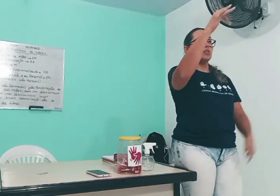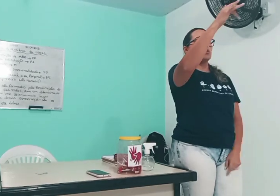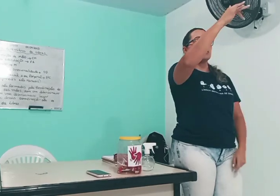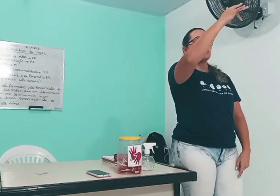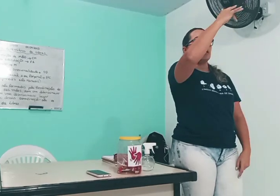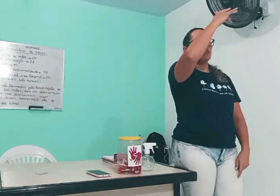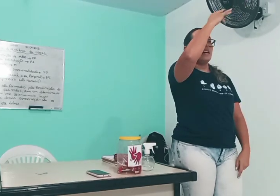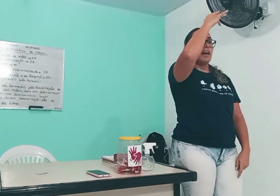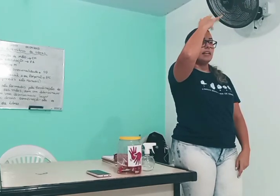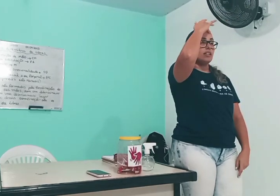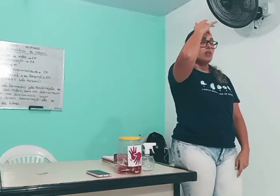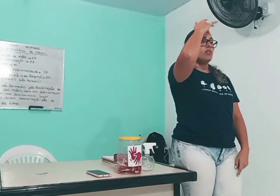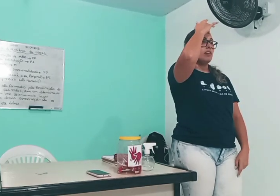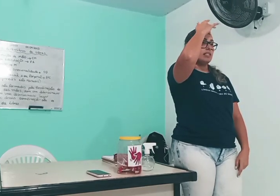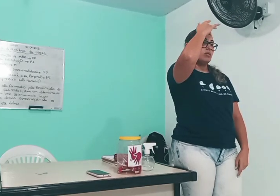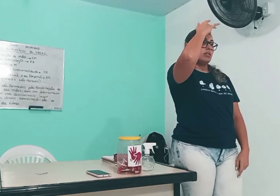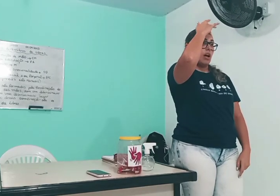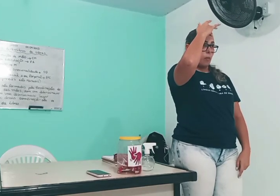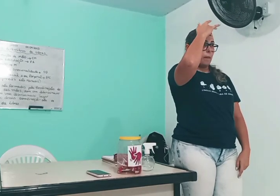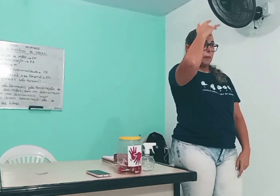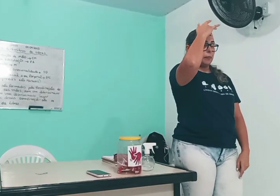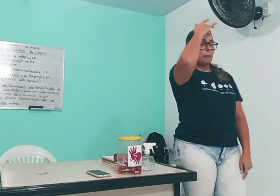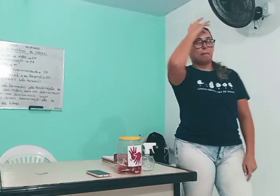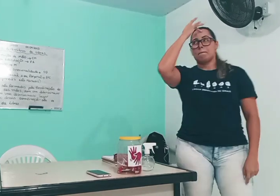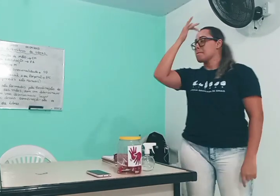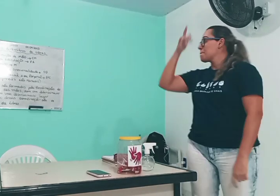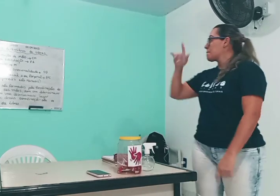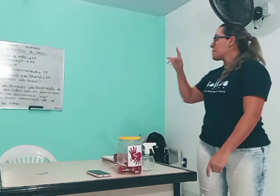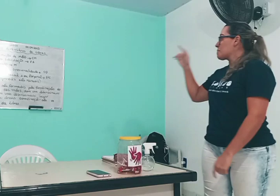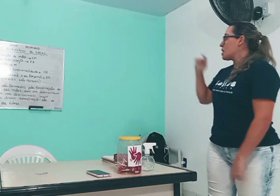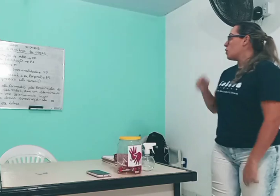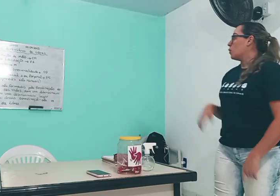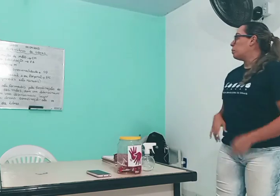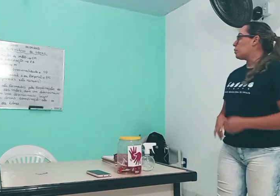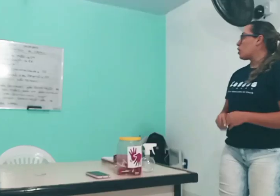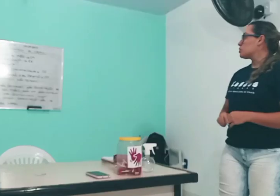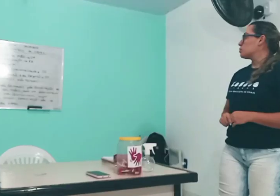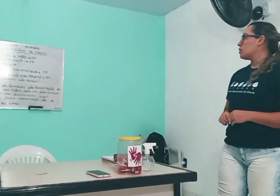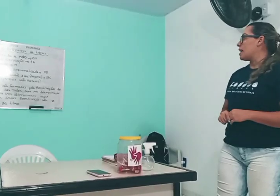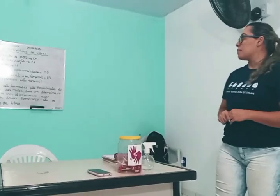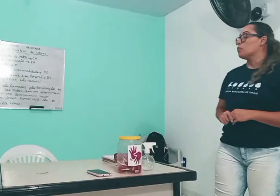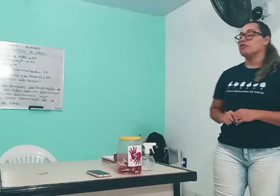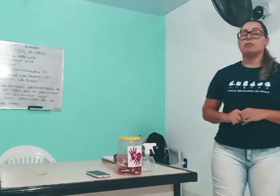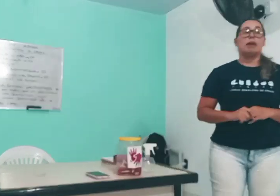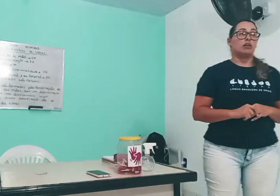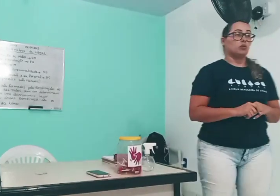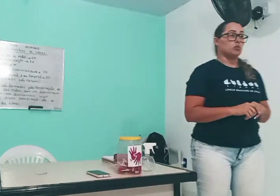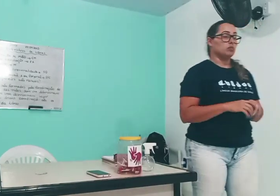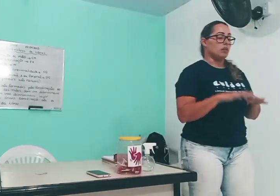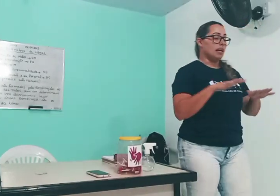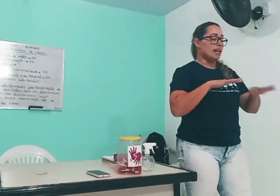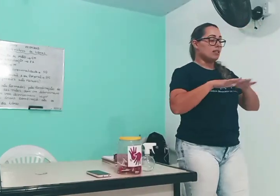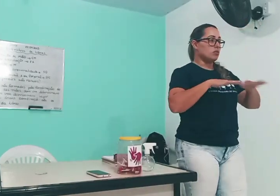eu já sei que é aqui que eu vou fazer o sinal. O próximo é movimento. Esse é o